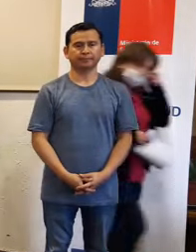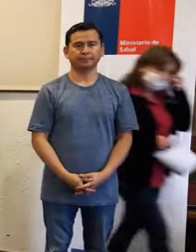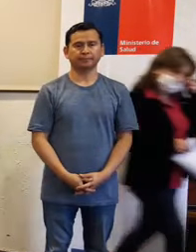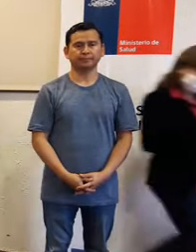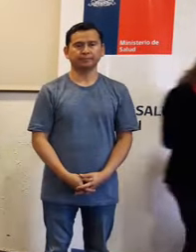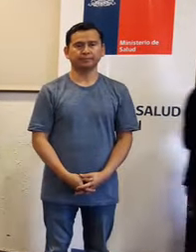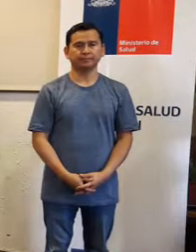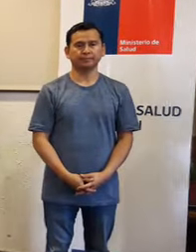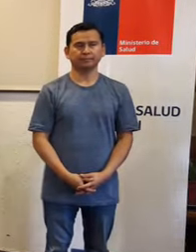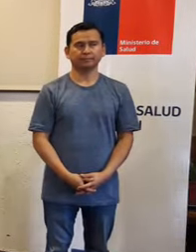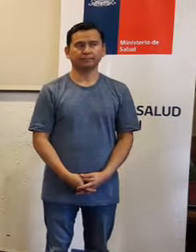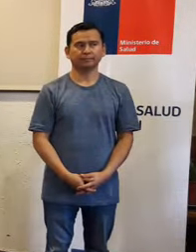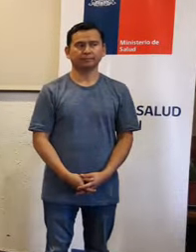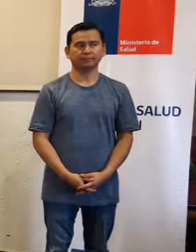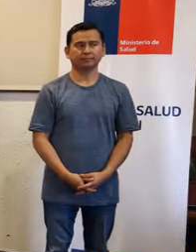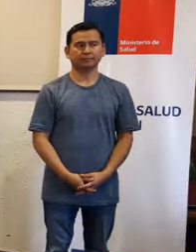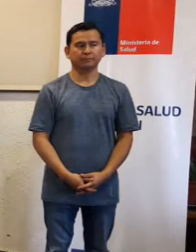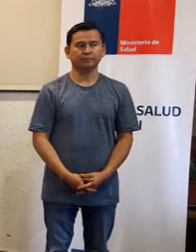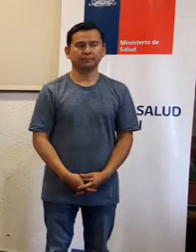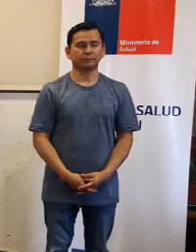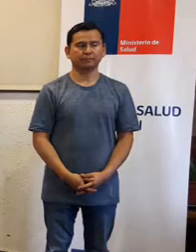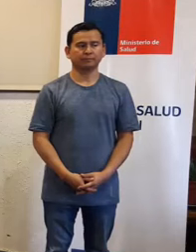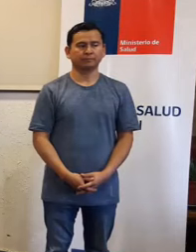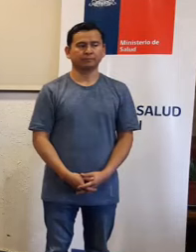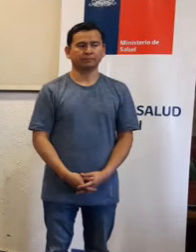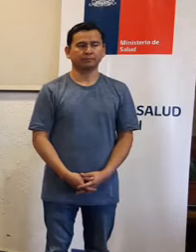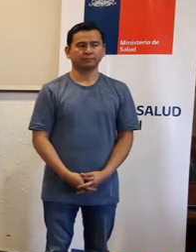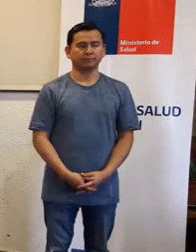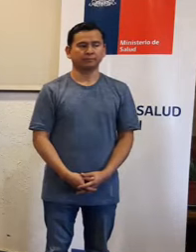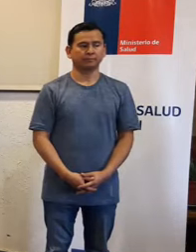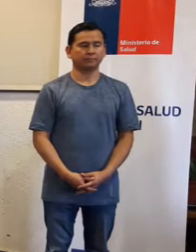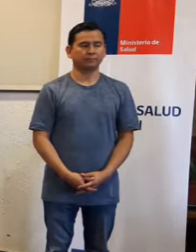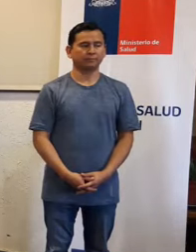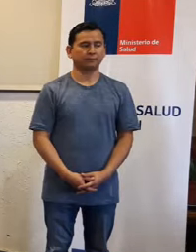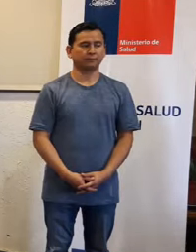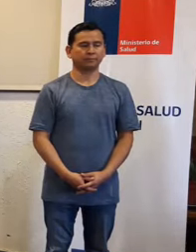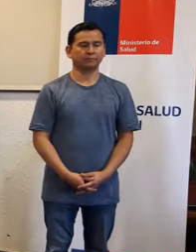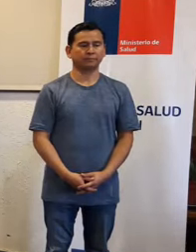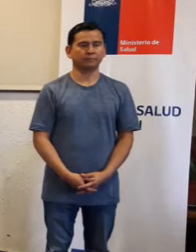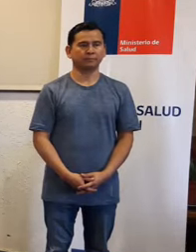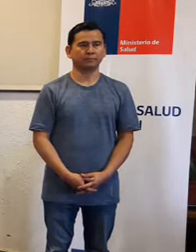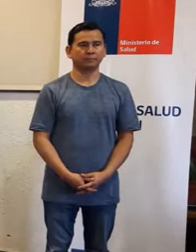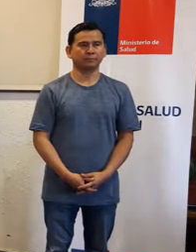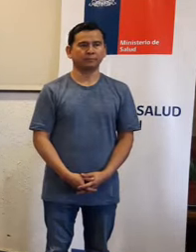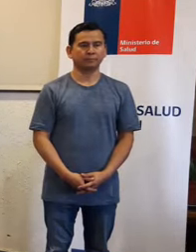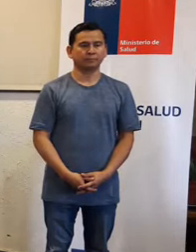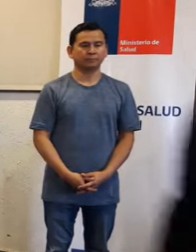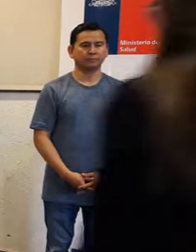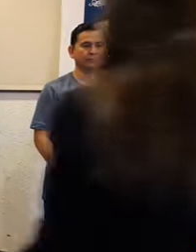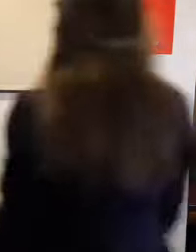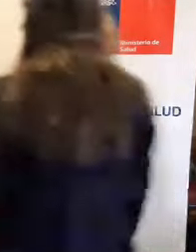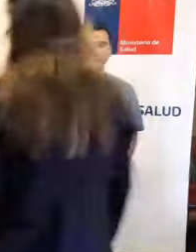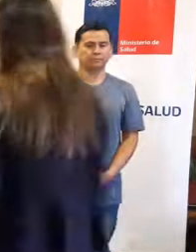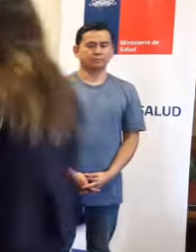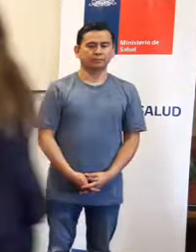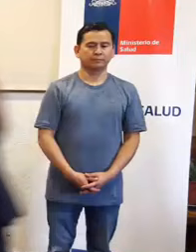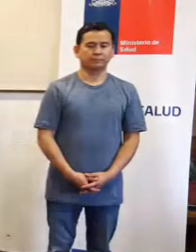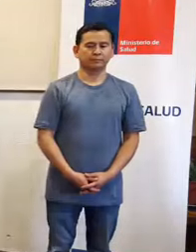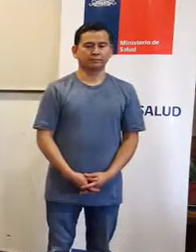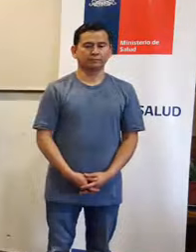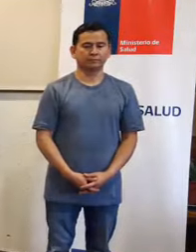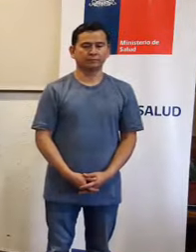Vamos a esperar que pase al podio nuestra serie de media salud la señora Alejandra Valdebenito Torres quien